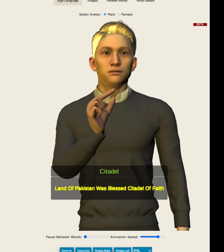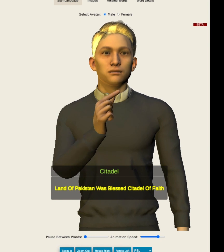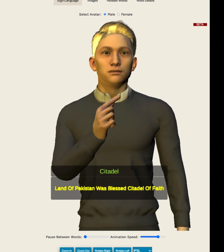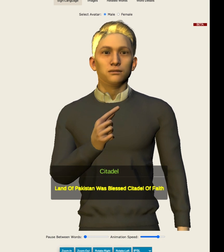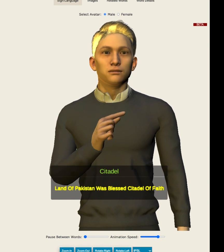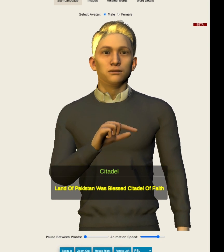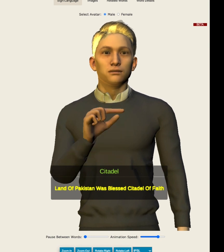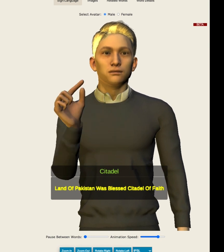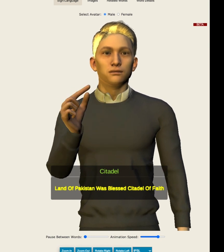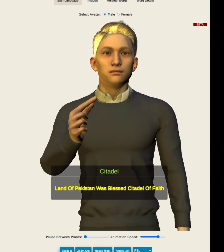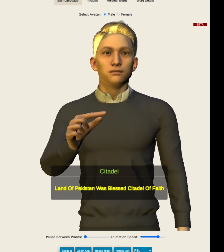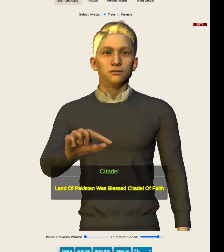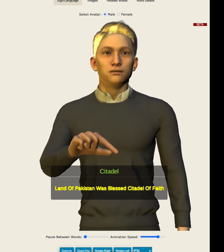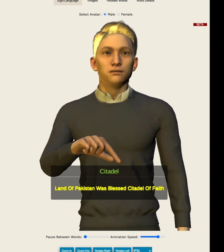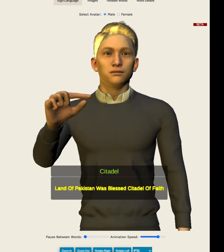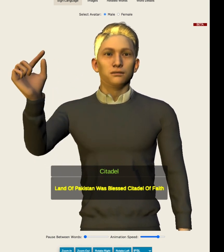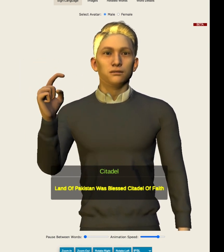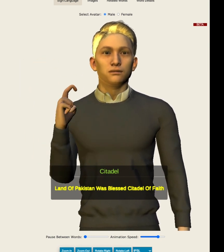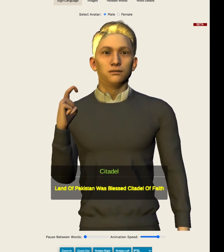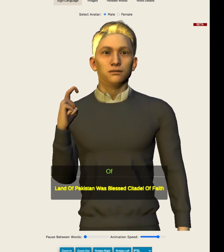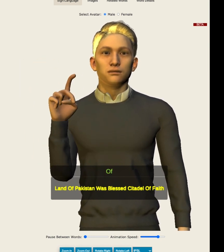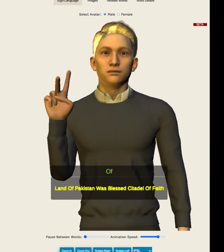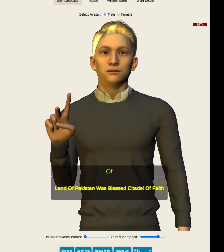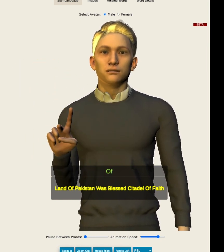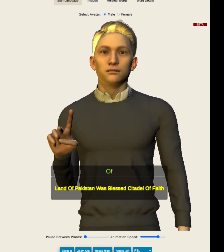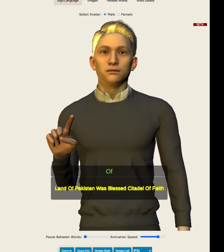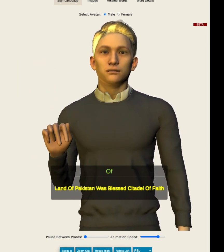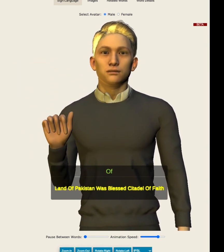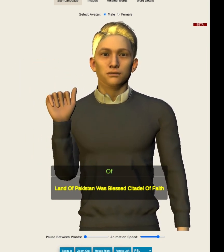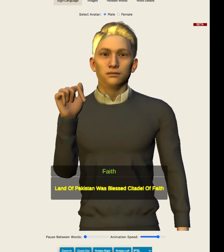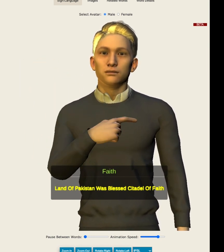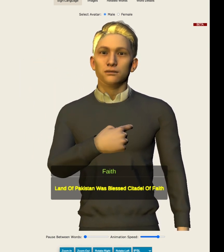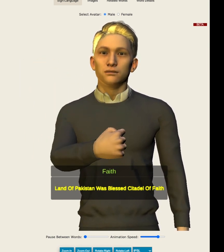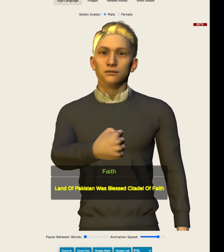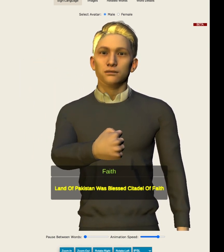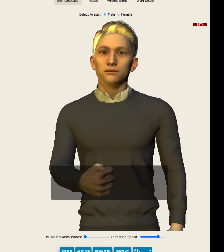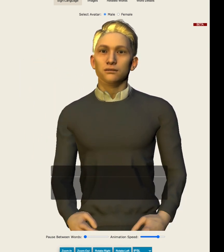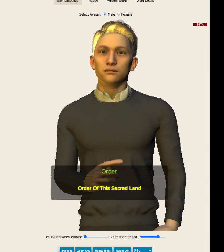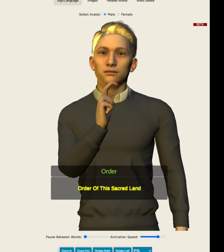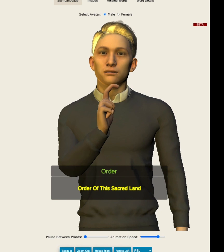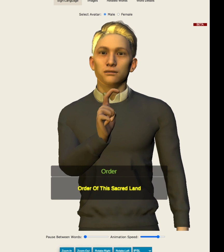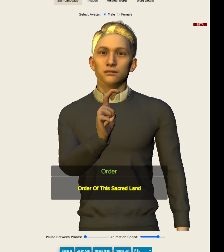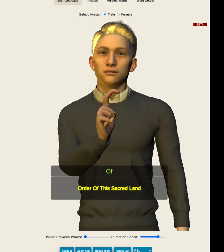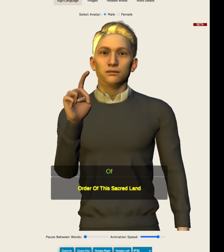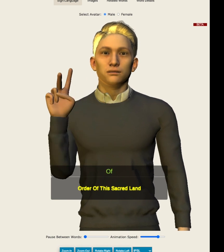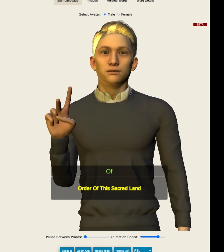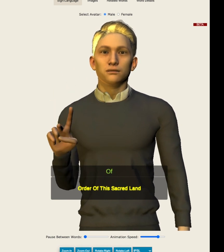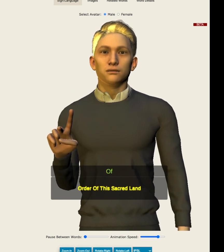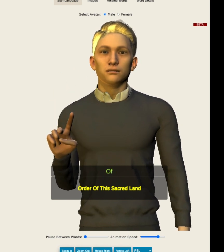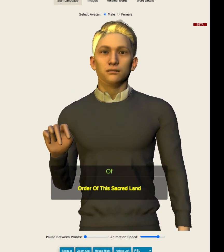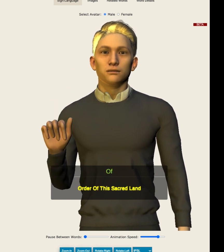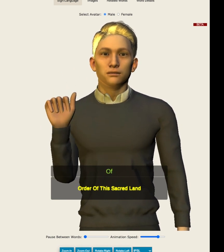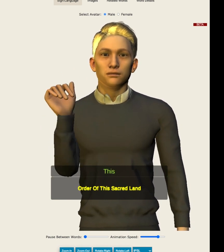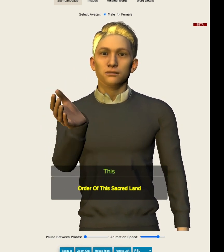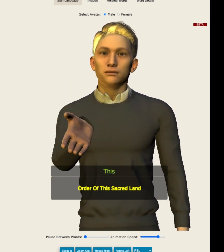تو نشان از میرا ہی شان مرض